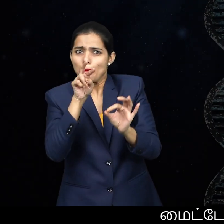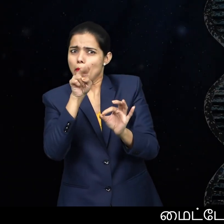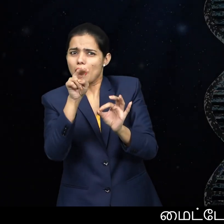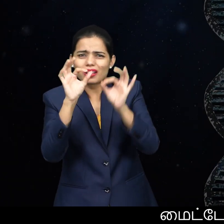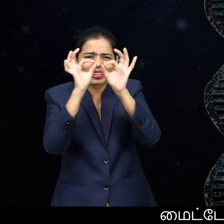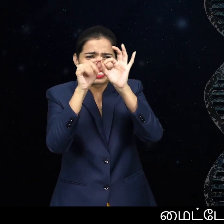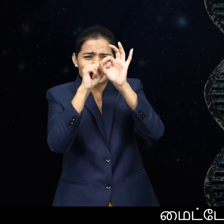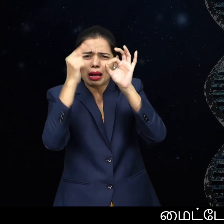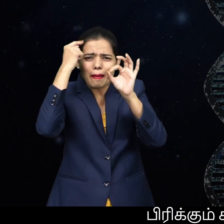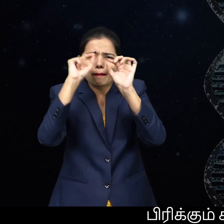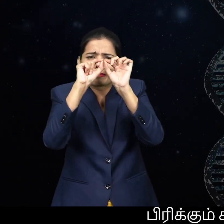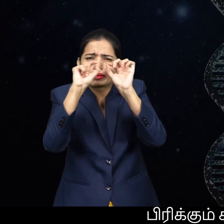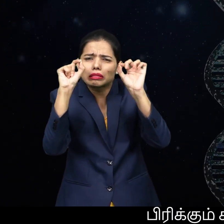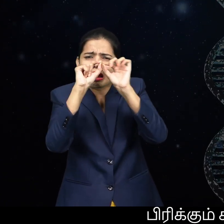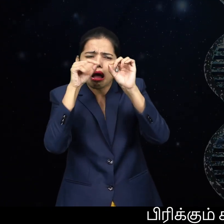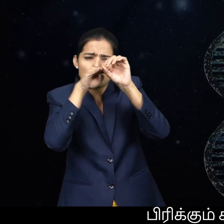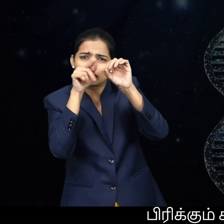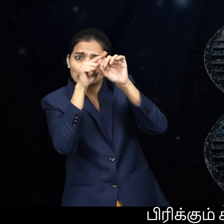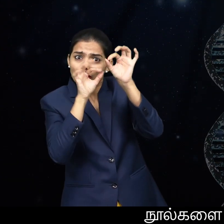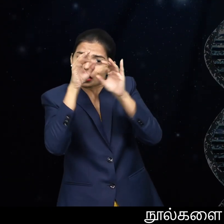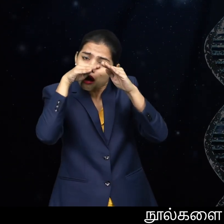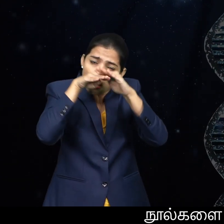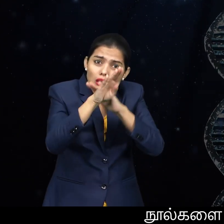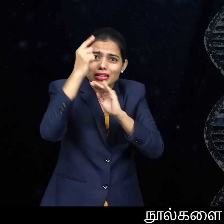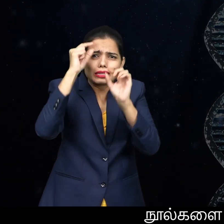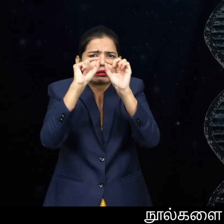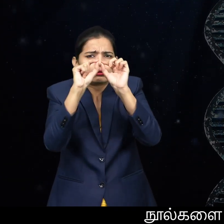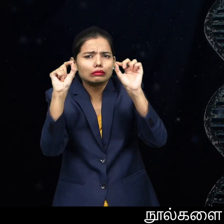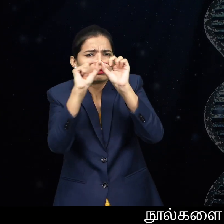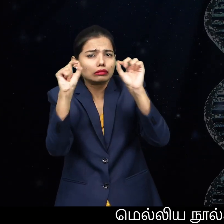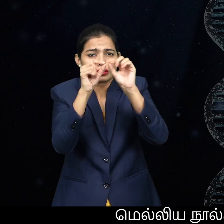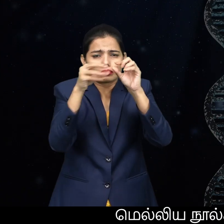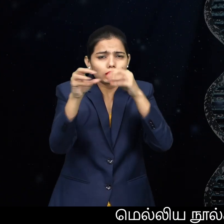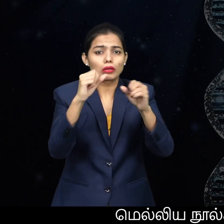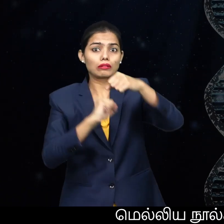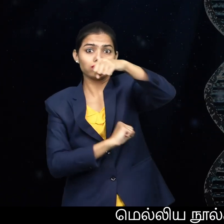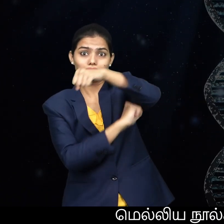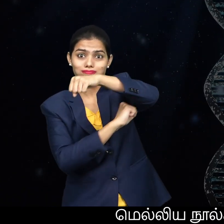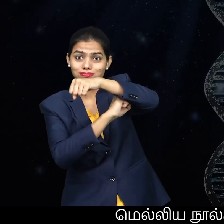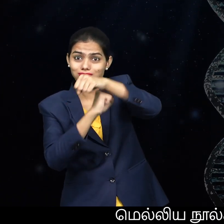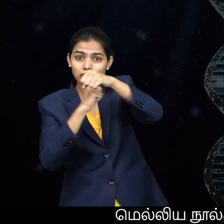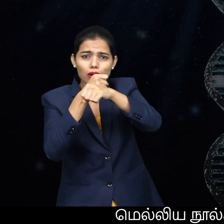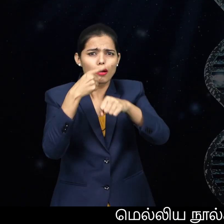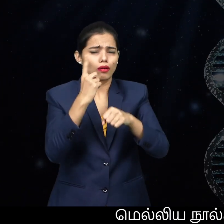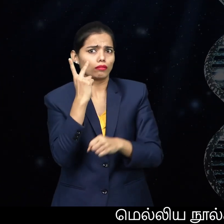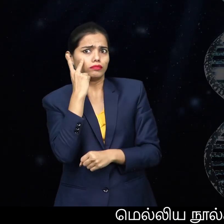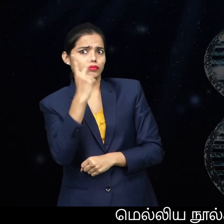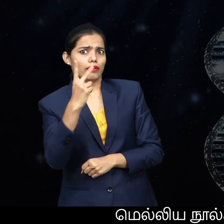மைட்டோஸ் என்பது பிரிக்கும் கட்டமைப்புகள் நூல்களை ஒத்திருப்பதால் மெல்லிய நூல்கள் என்று பொருள்.